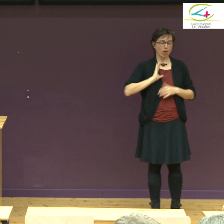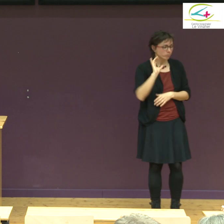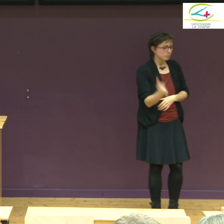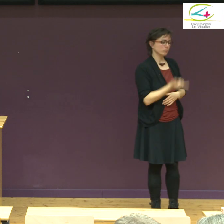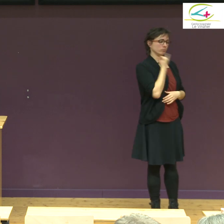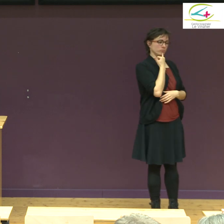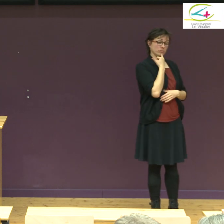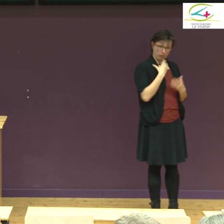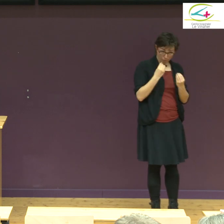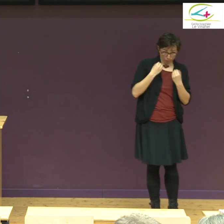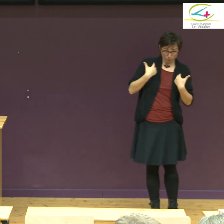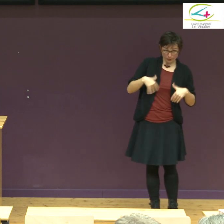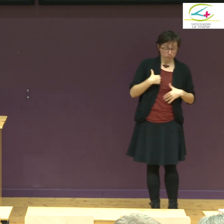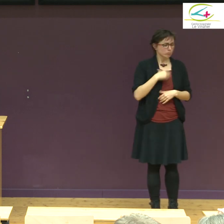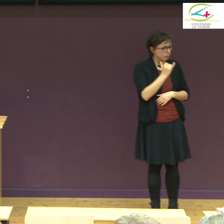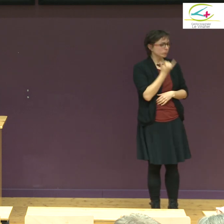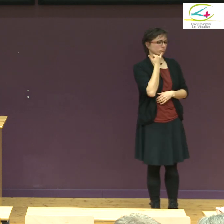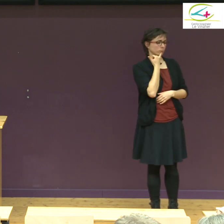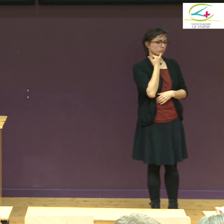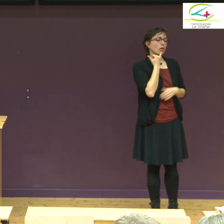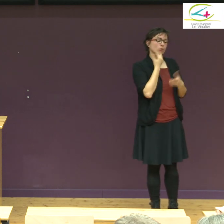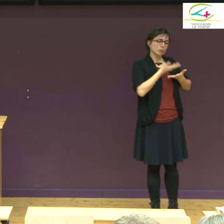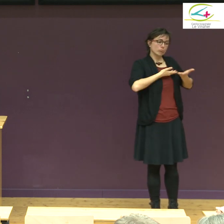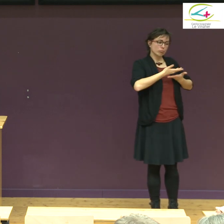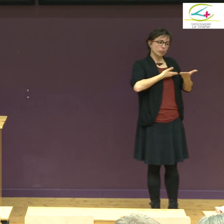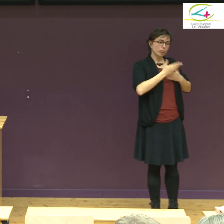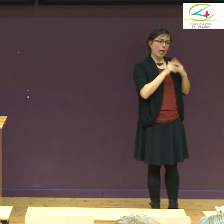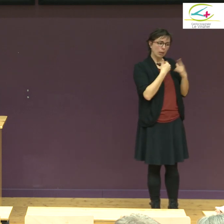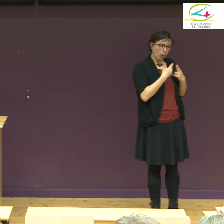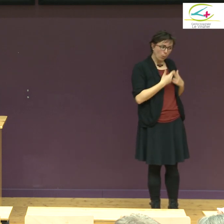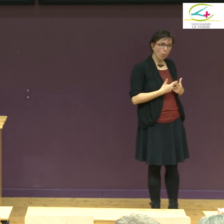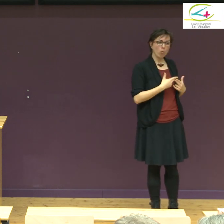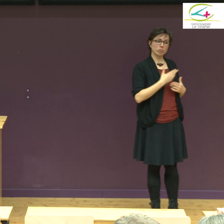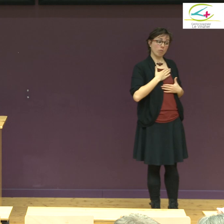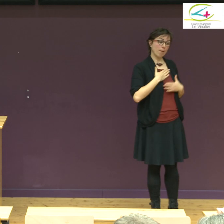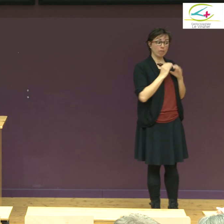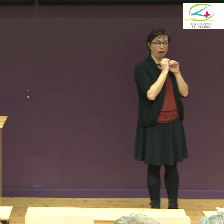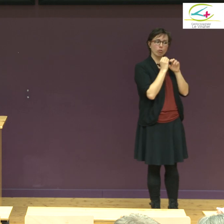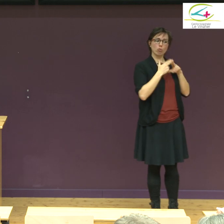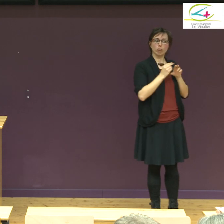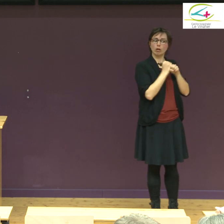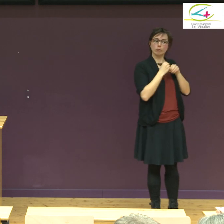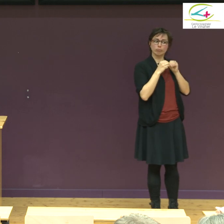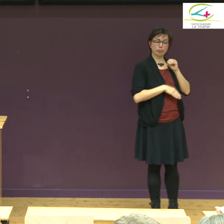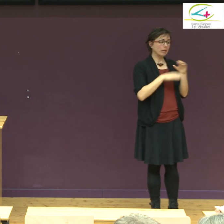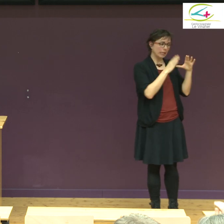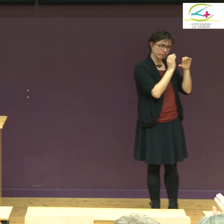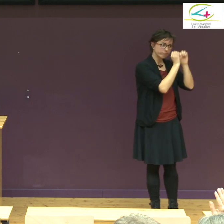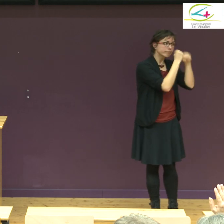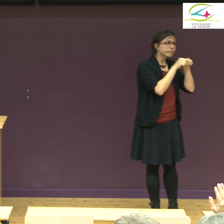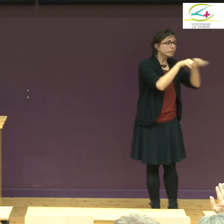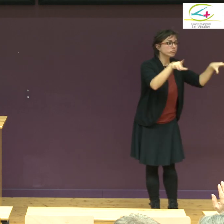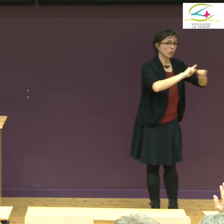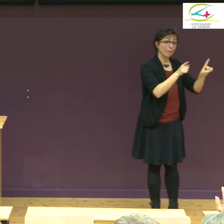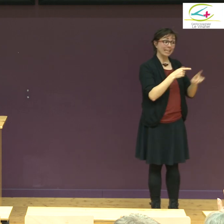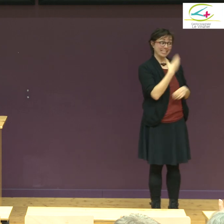fait, sera un bénévole qui va vous répondre de façon lui-même anonyme et confidentielle. Mais vous ne saurez pas qui